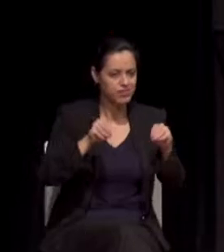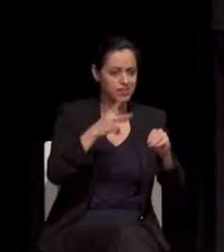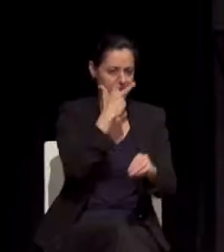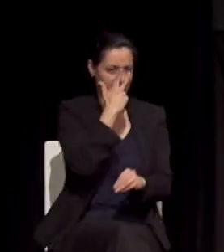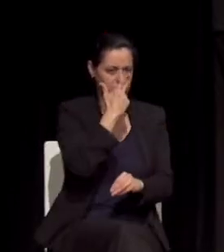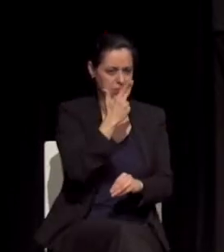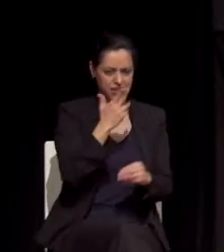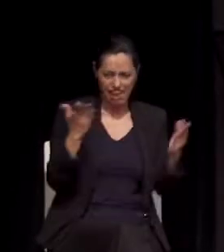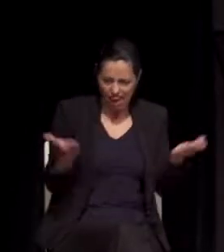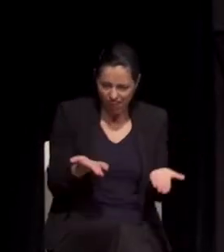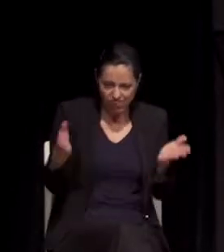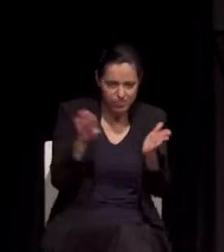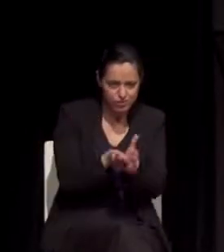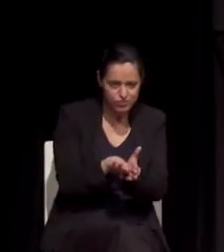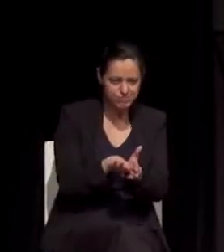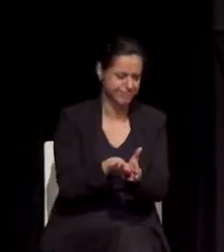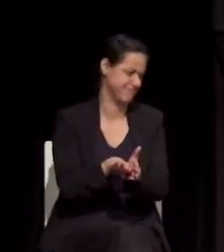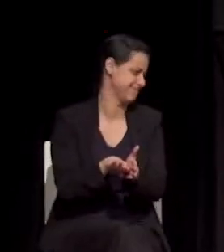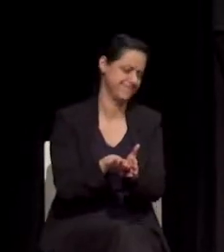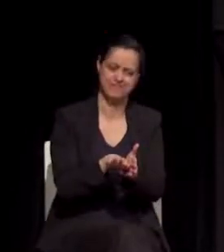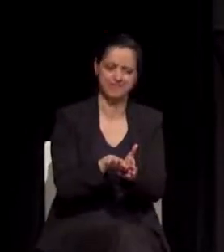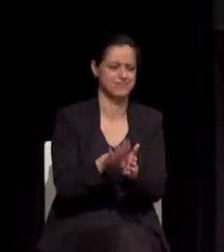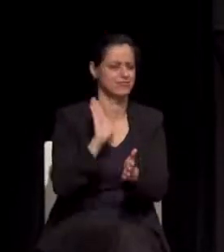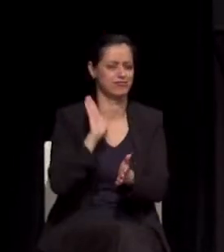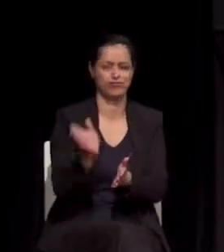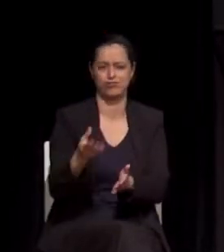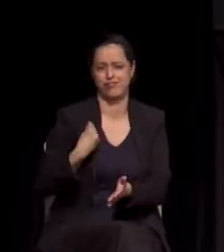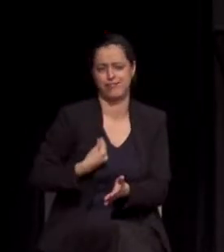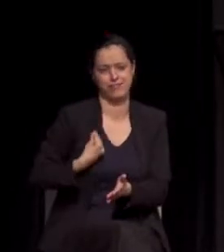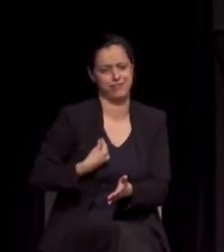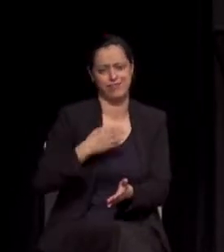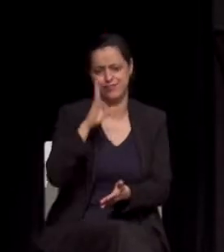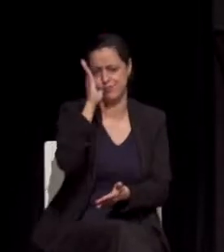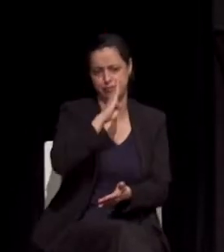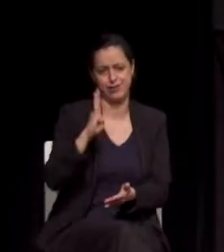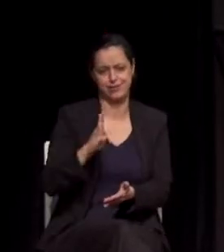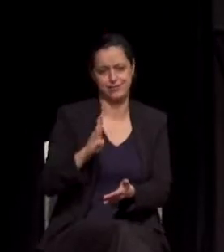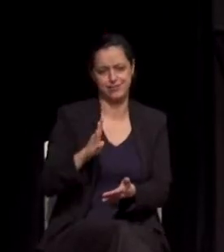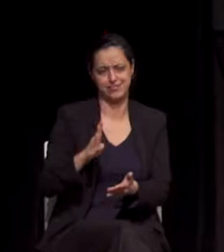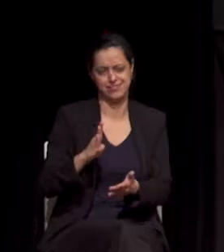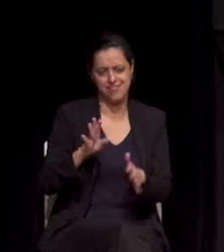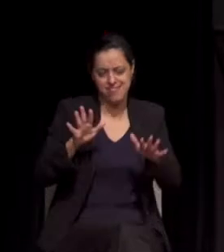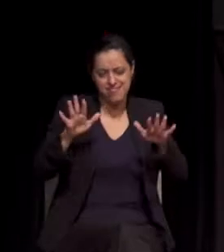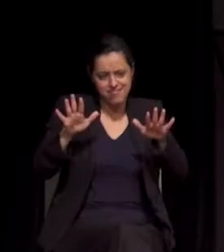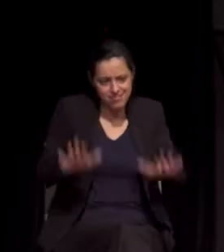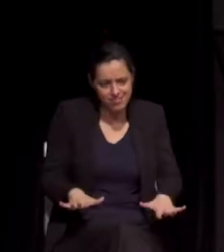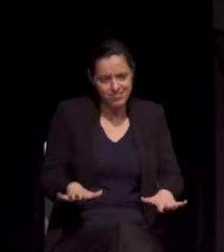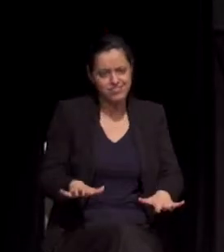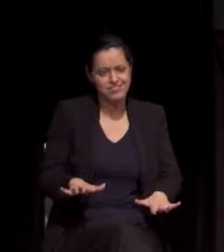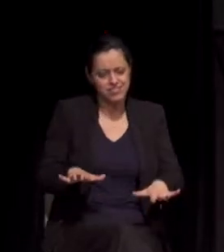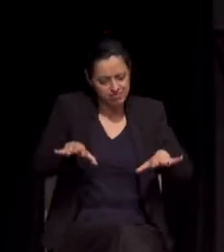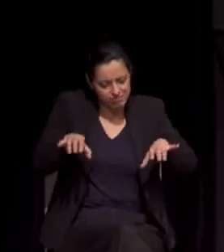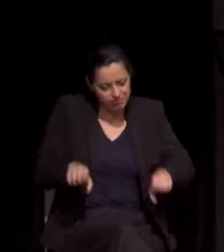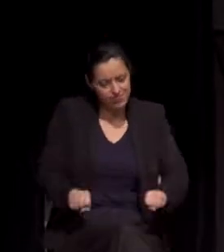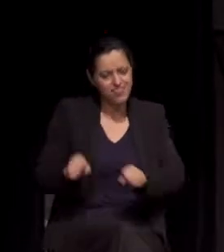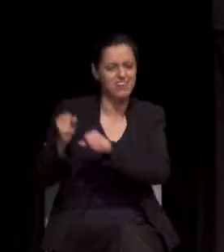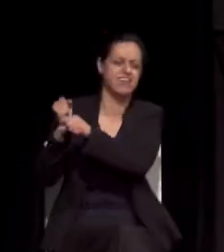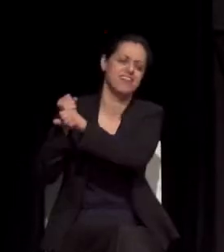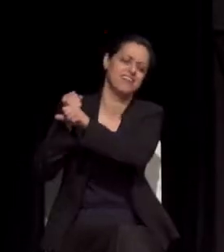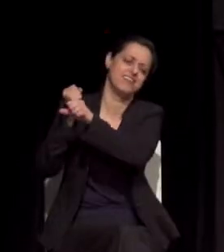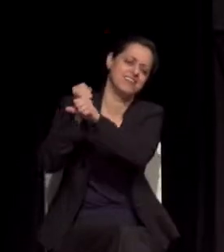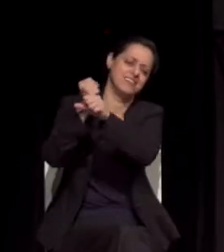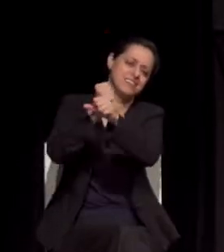povo chegou agora? Os africanos estão no Brasil. Nós estamos recebendo